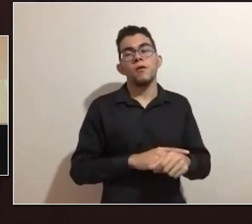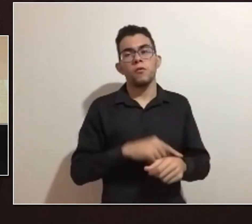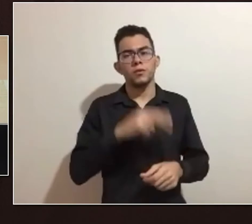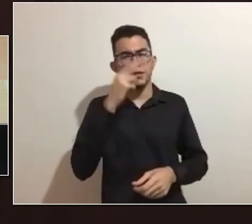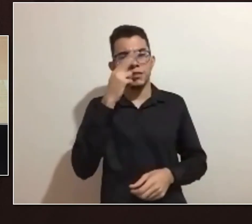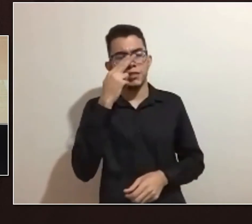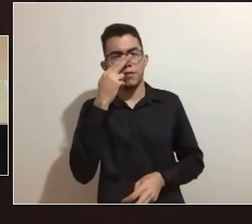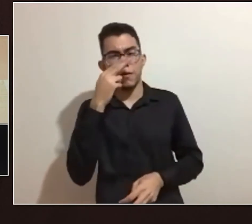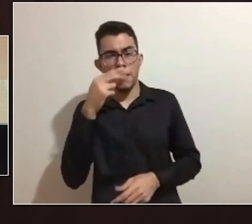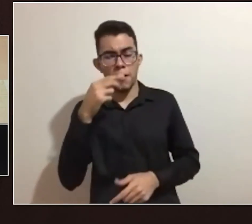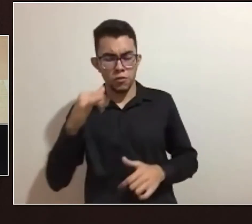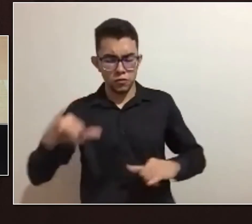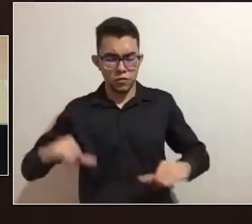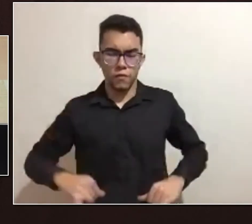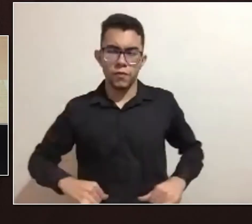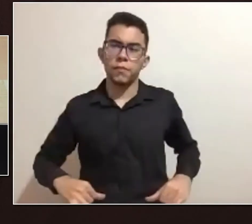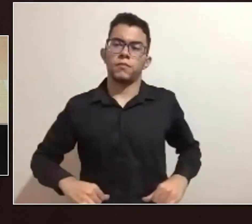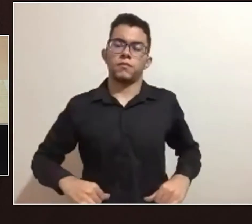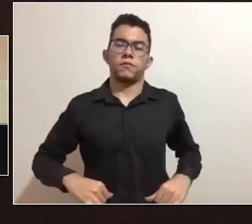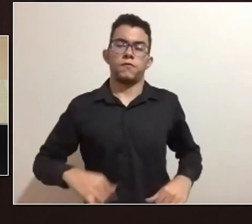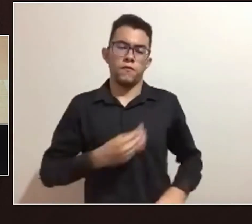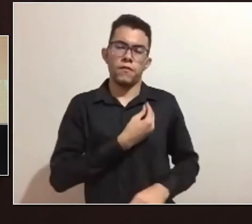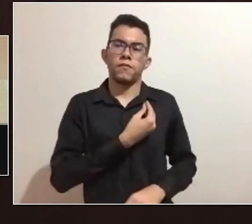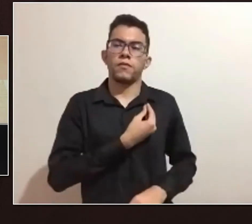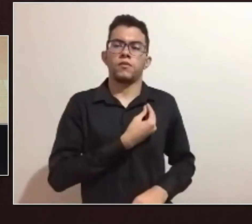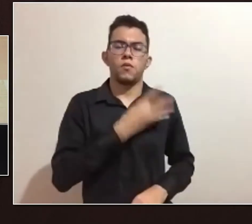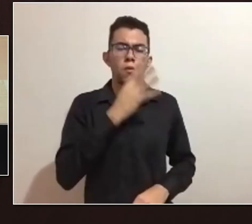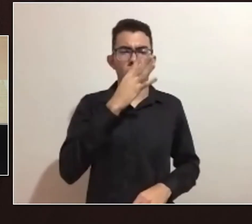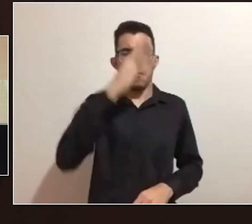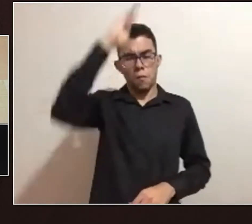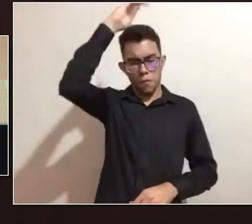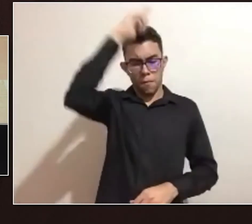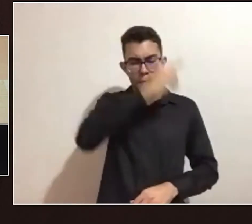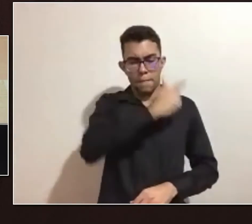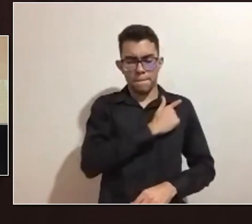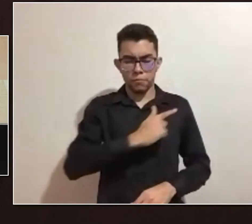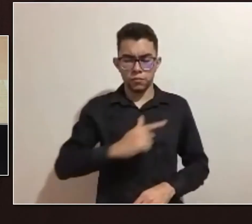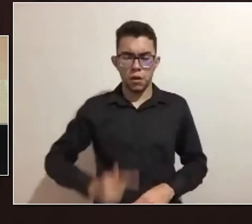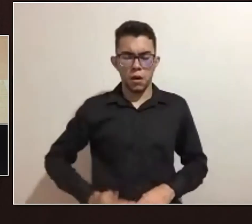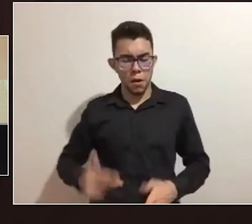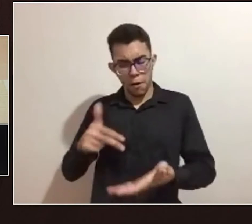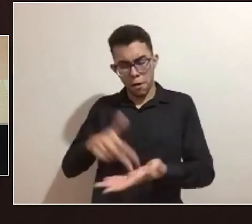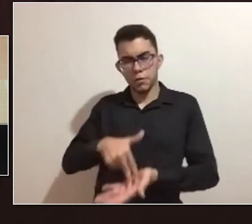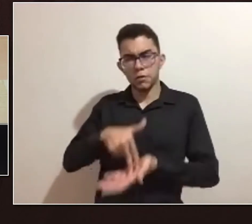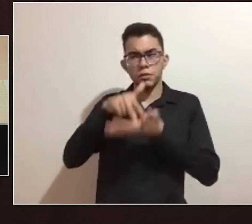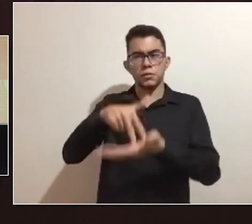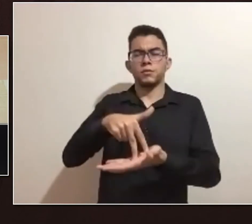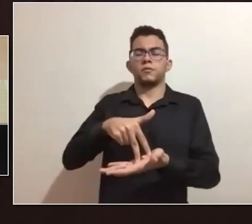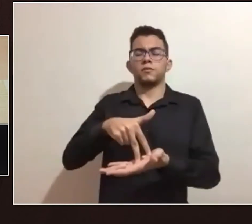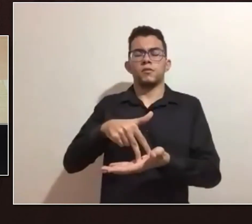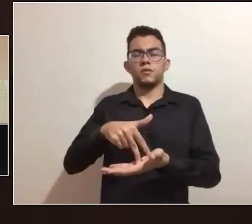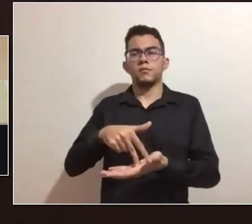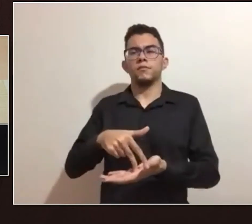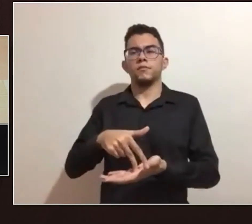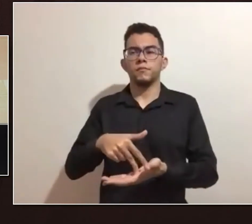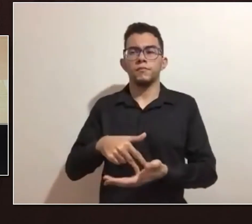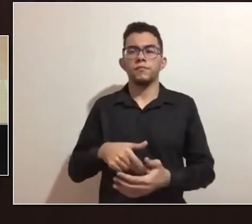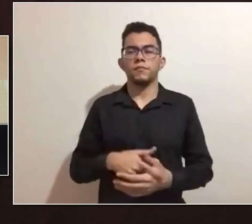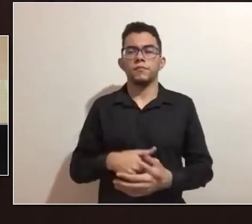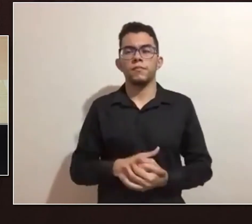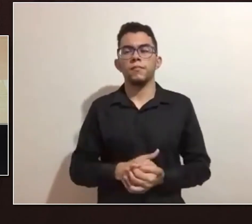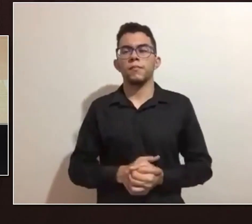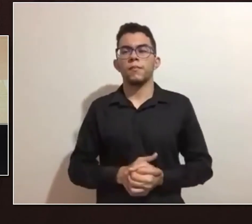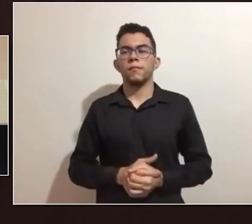nada tinham a esperar senão resistência, perseguição e sofrimento. Assim